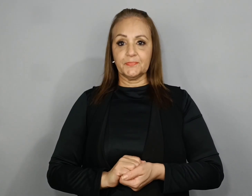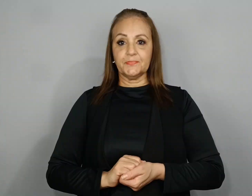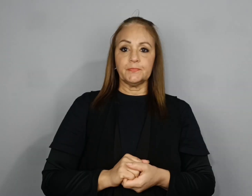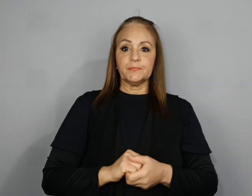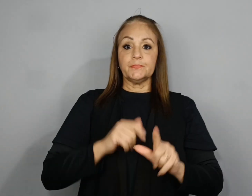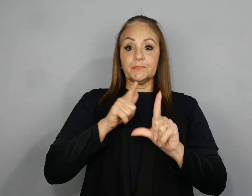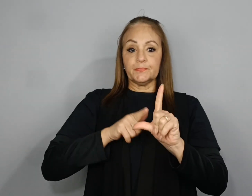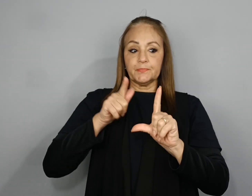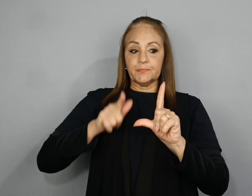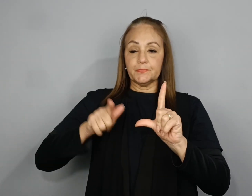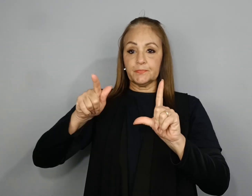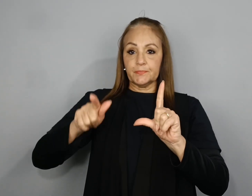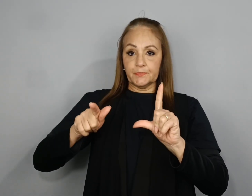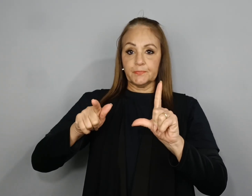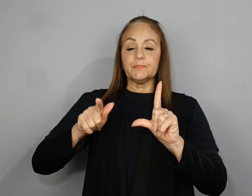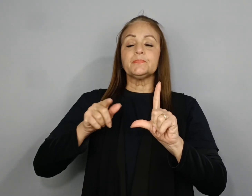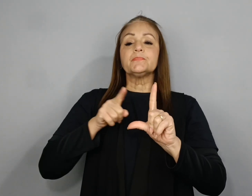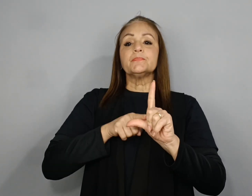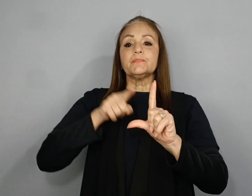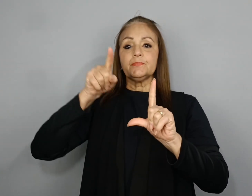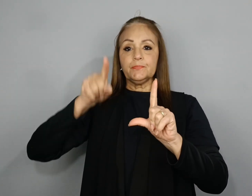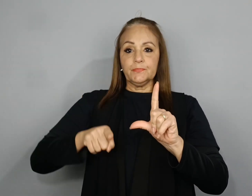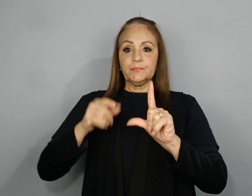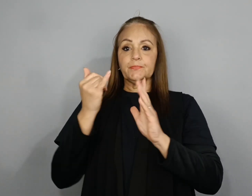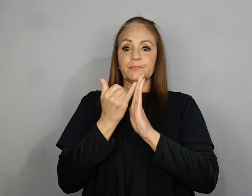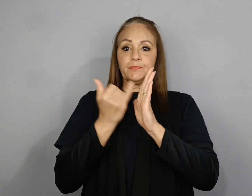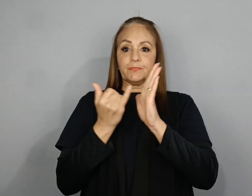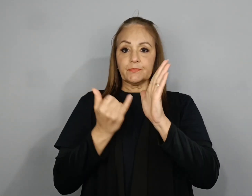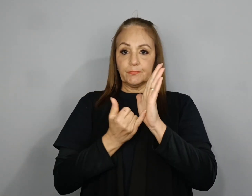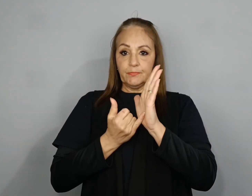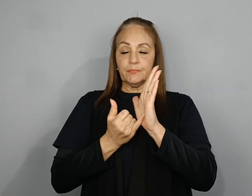Os estatísticos para dados qualitativos ou categóricos.